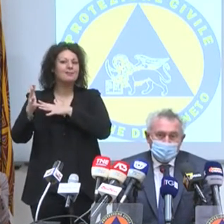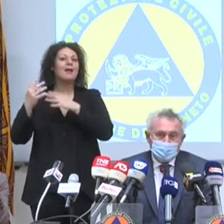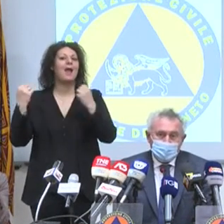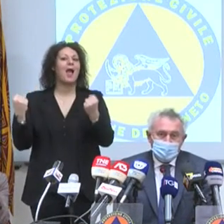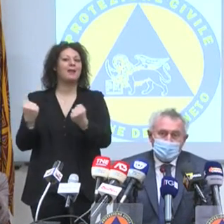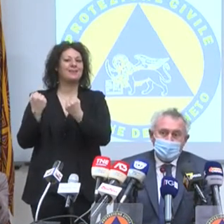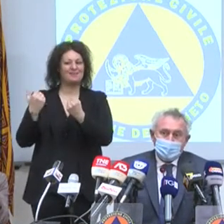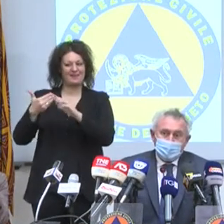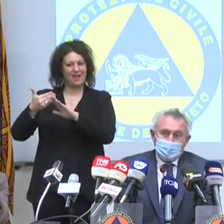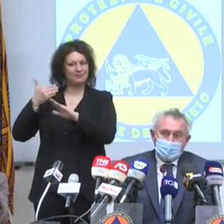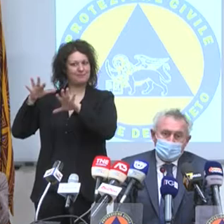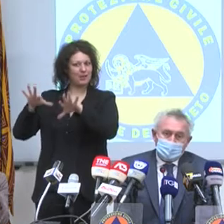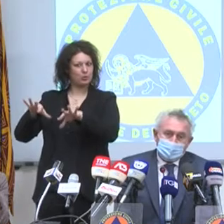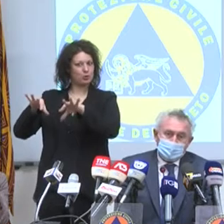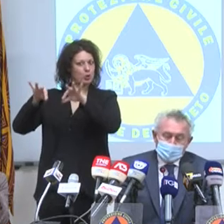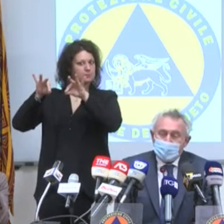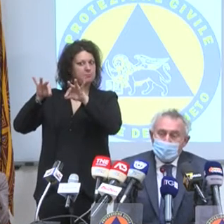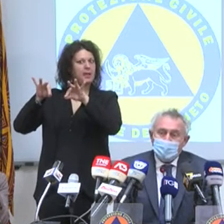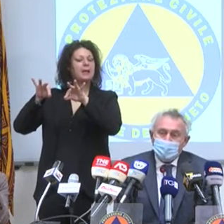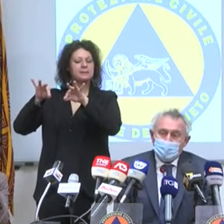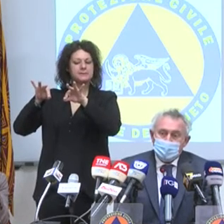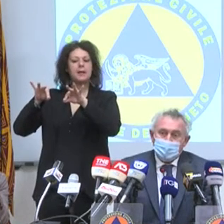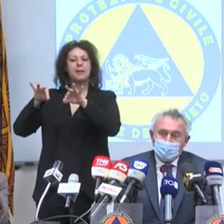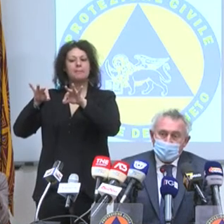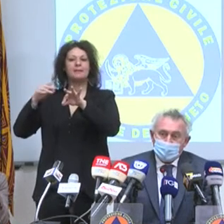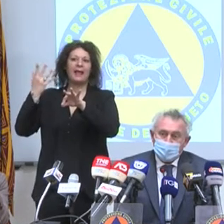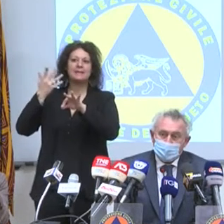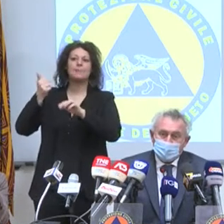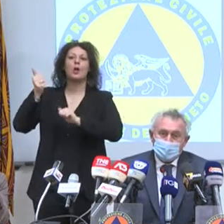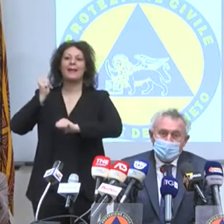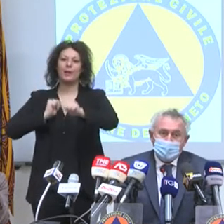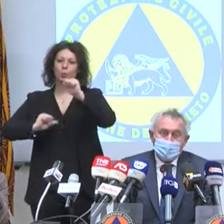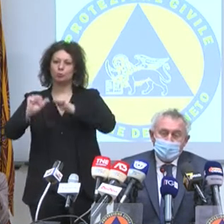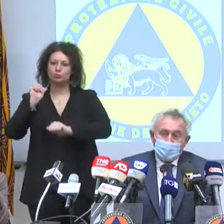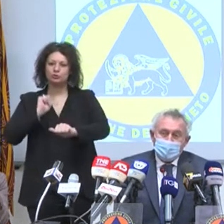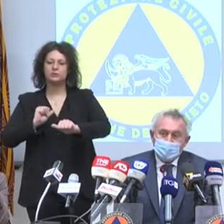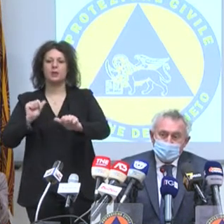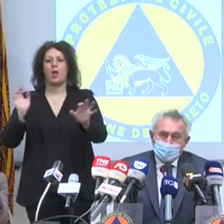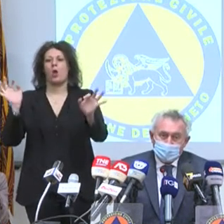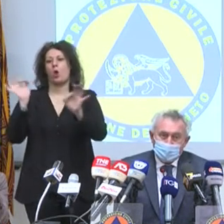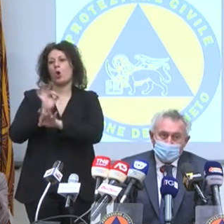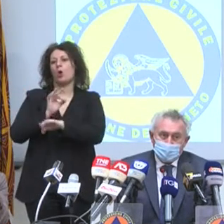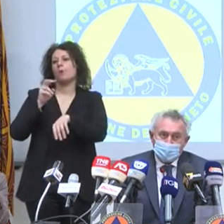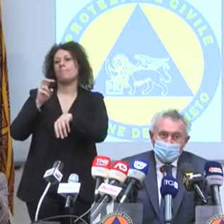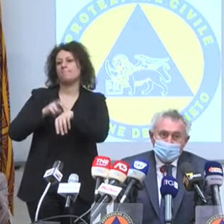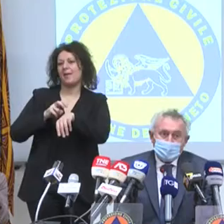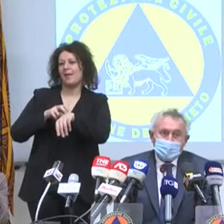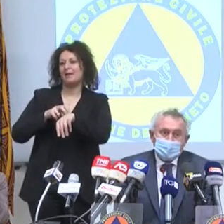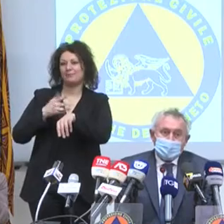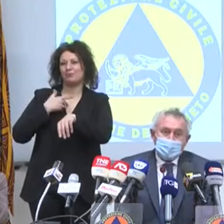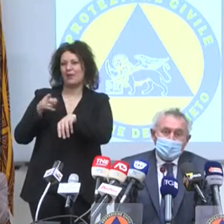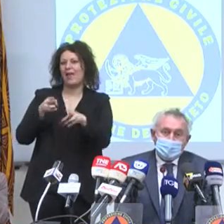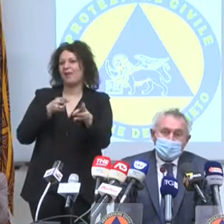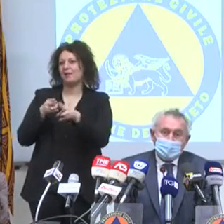o sospese sia in ambito chirurgico che in ambito medico parla di attività di ricovero